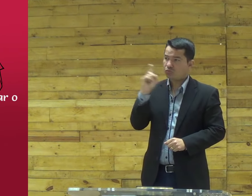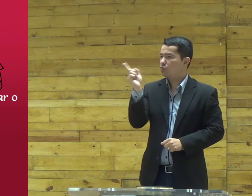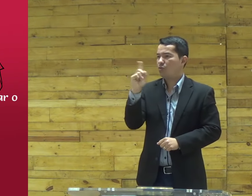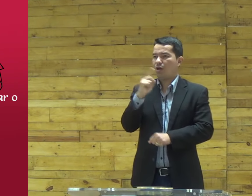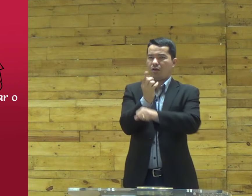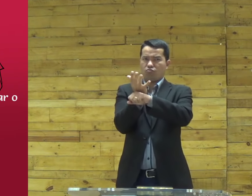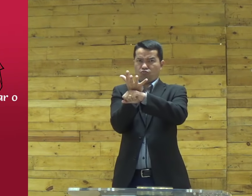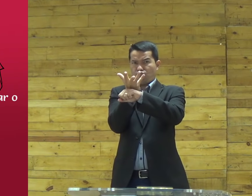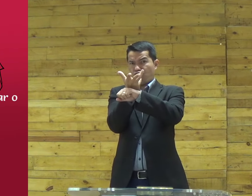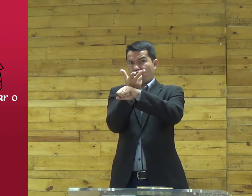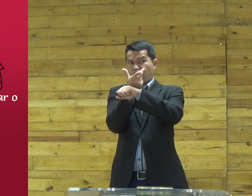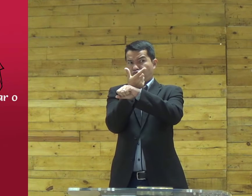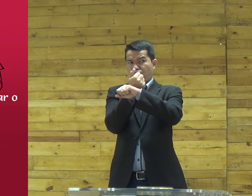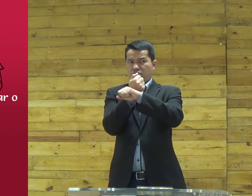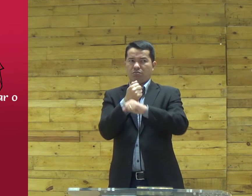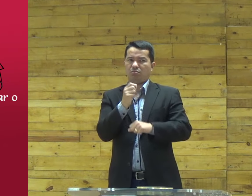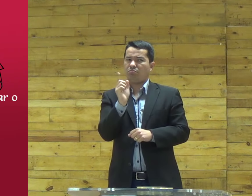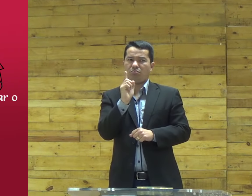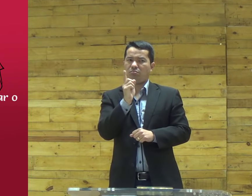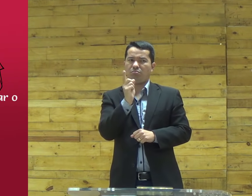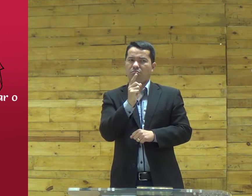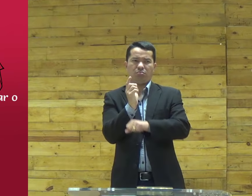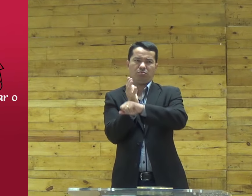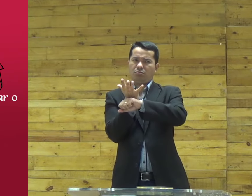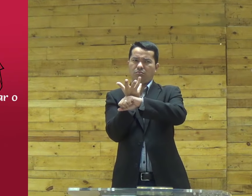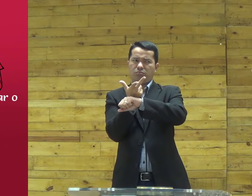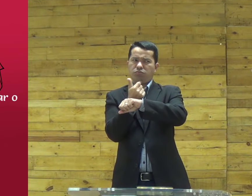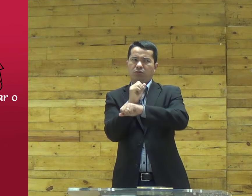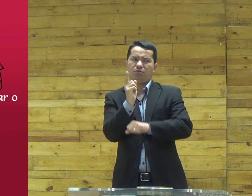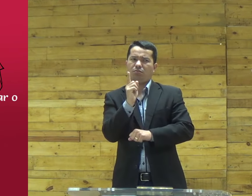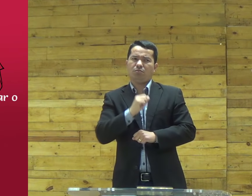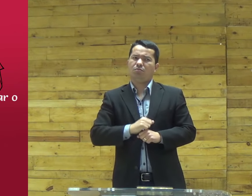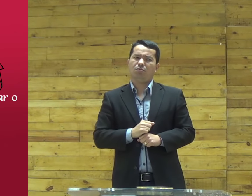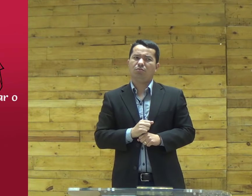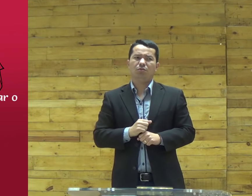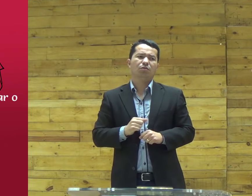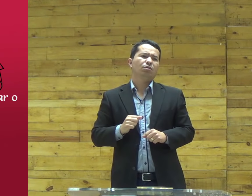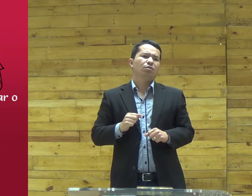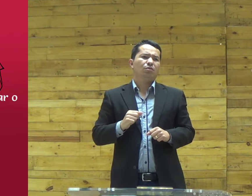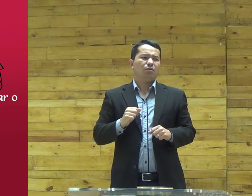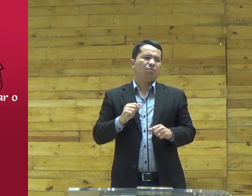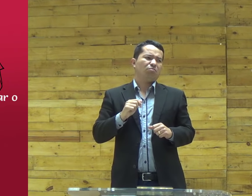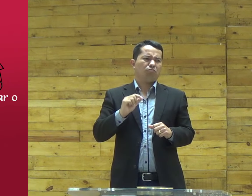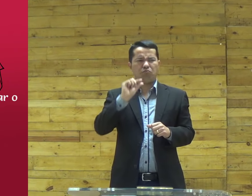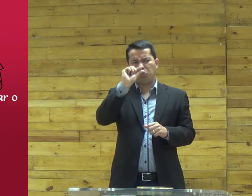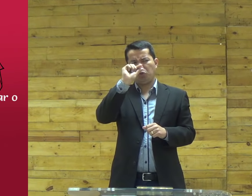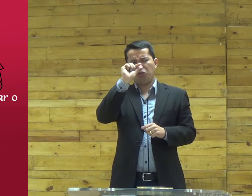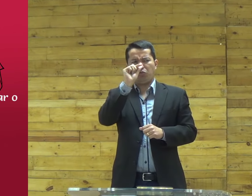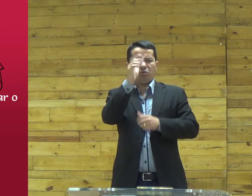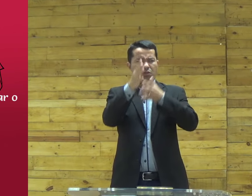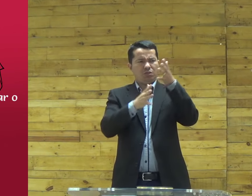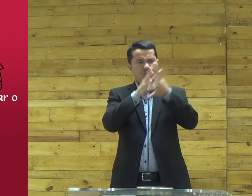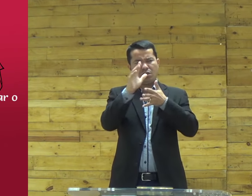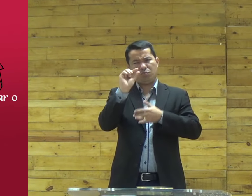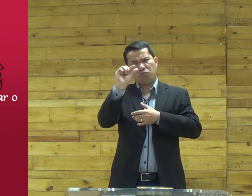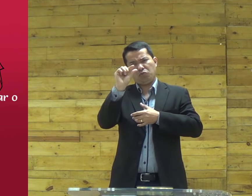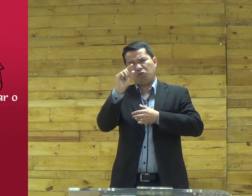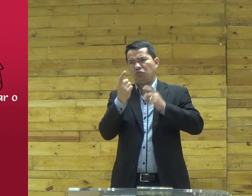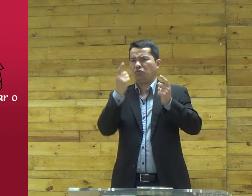anos. É, o surdo não é fluente. É um surdo que vem faz muitos anos aqui. Ele não é fluente. Ele sabe um pouquinho de